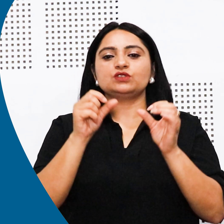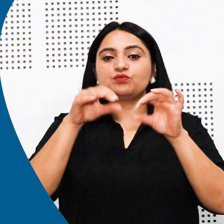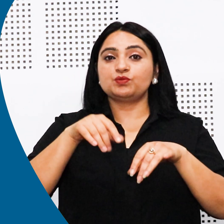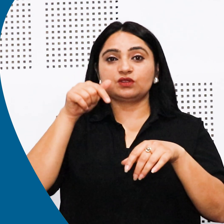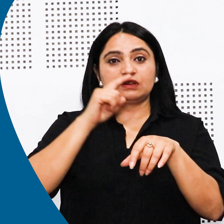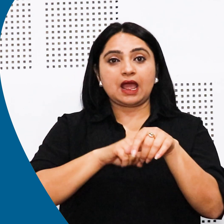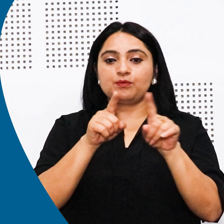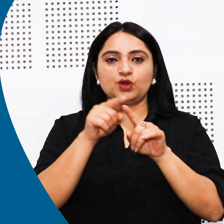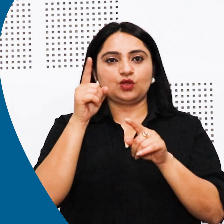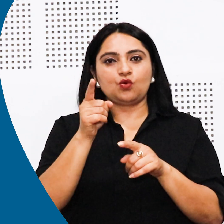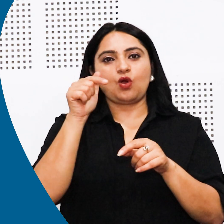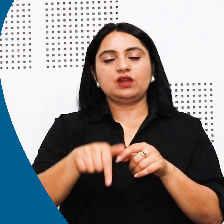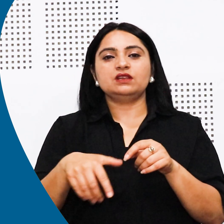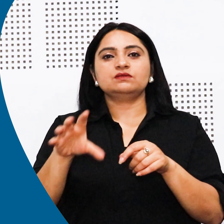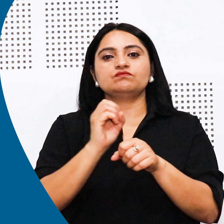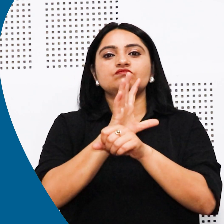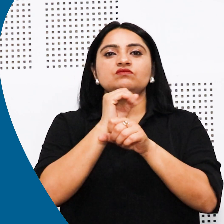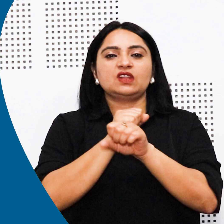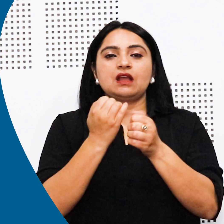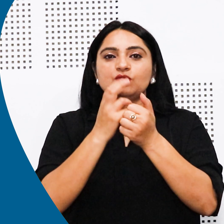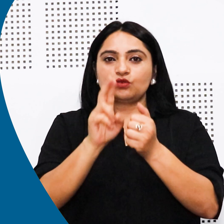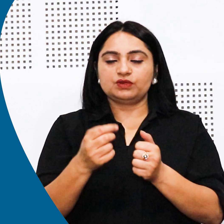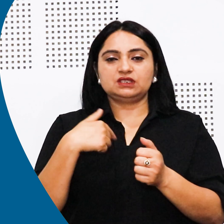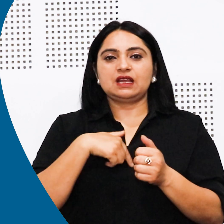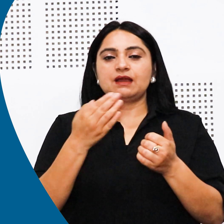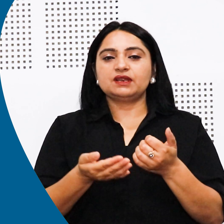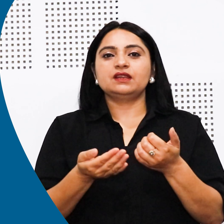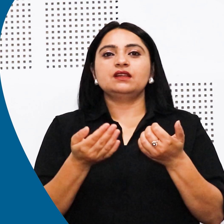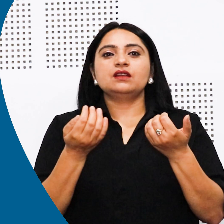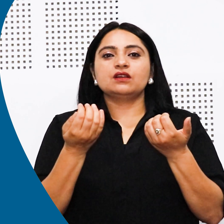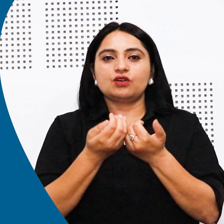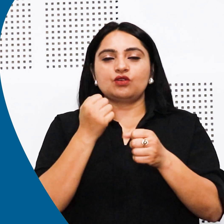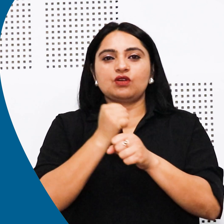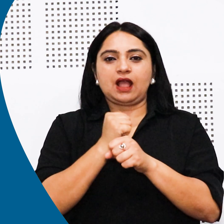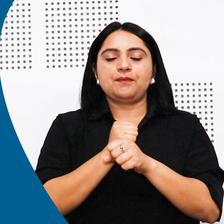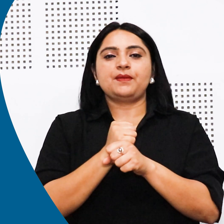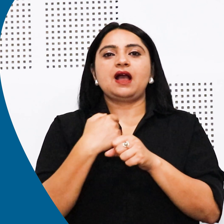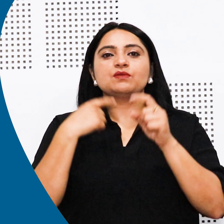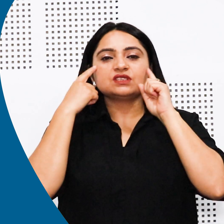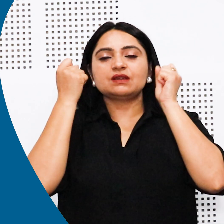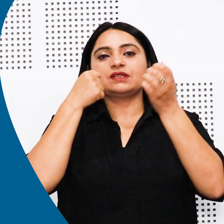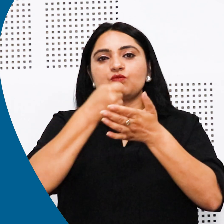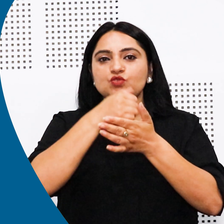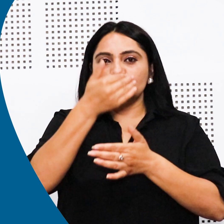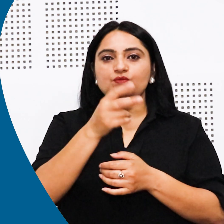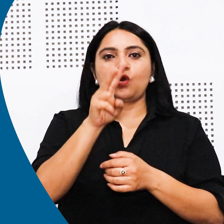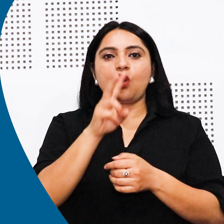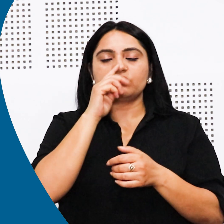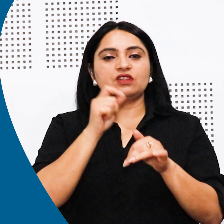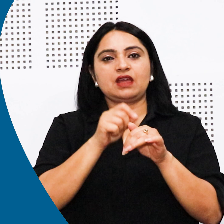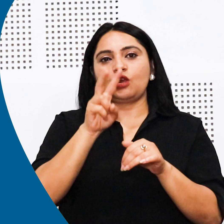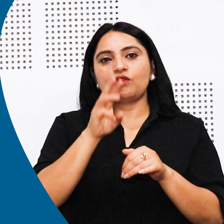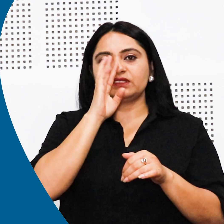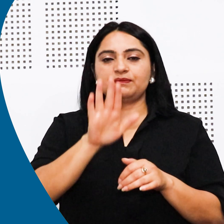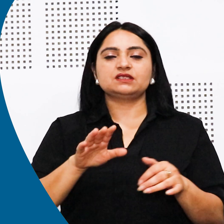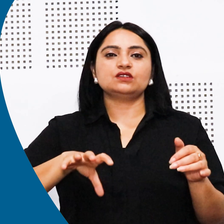हुनाले सबैले सक्रियतापूर्वक लाग्ने र हामीले गरिरहेको विपदका कामहरू वीरेन्द्रनगर नगरपालिकाको क्षमताले भ्याएसम्मको अवस्थामा तयारी अवस्थामा छौं।